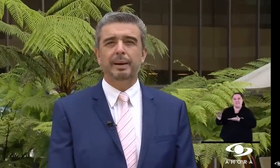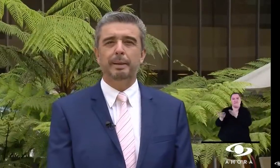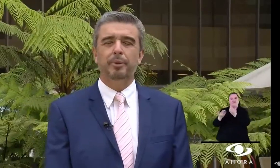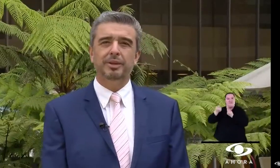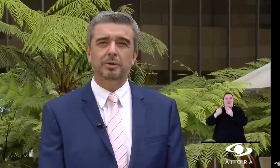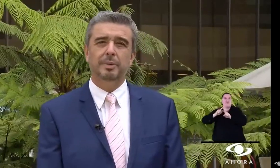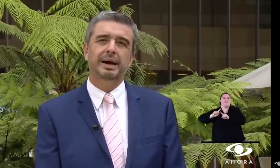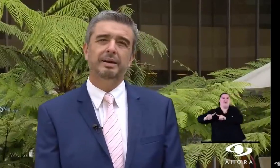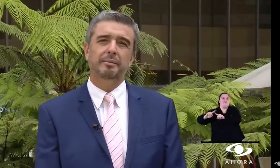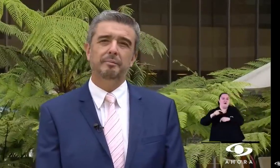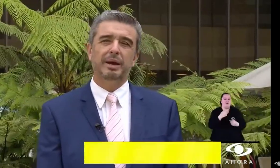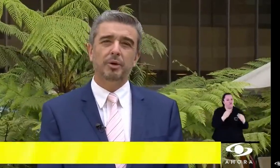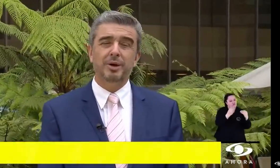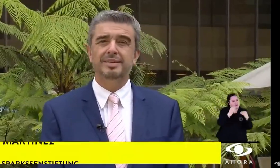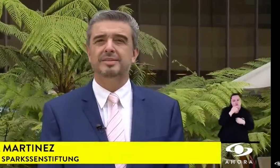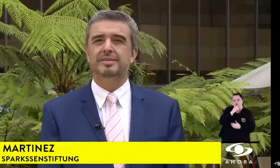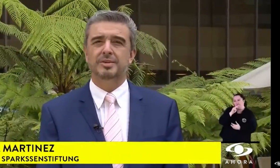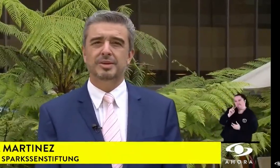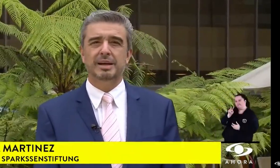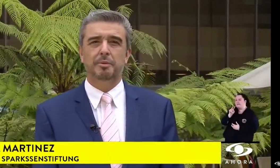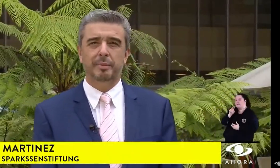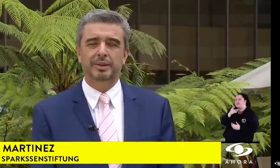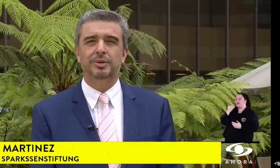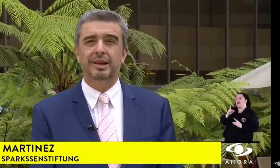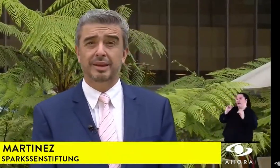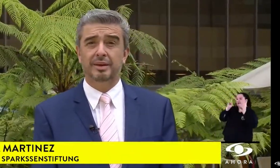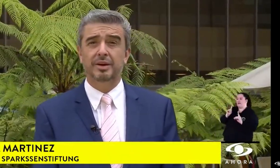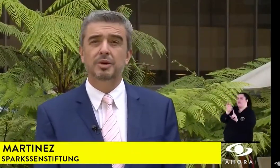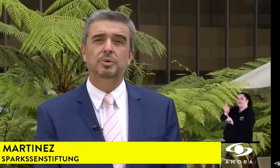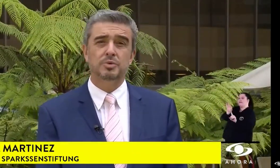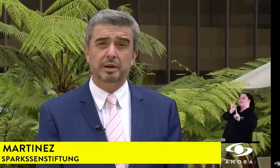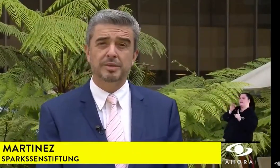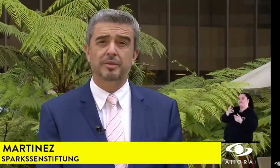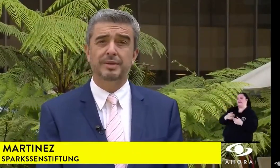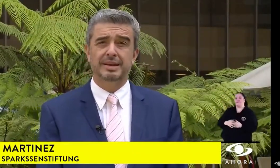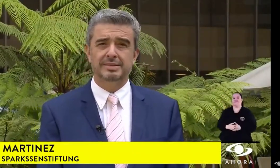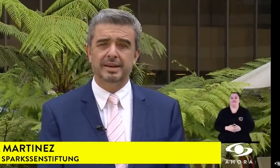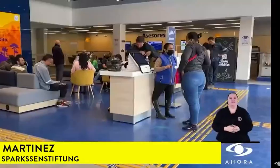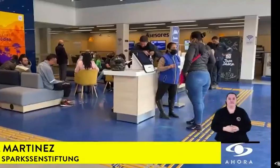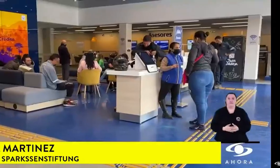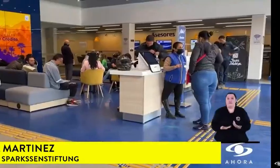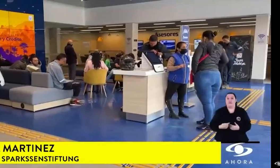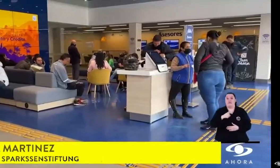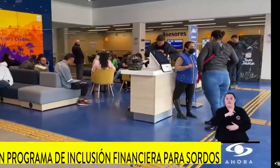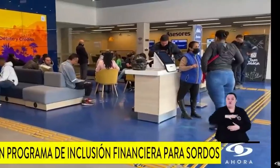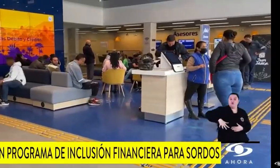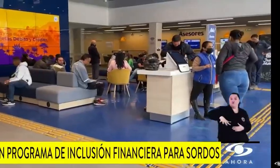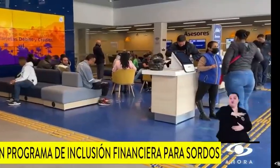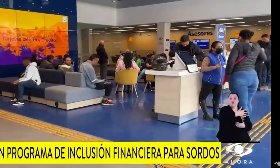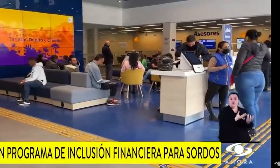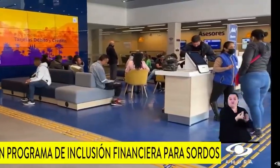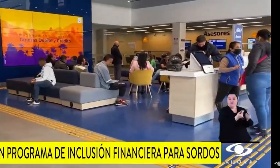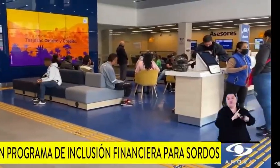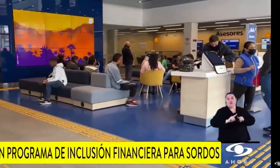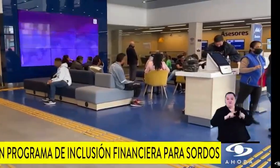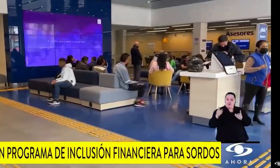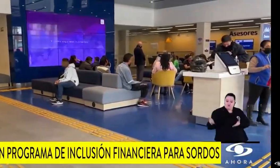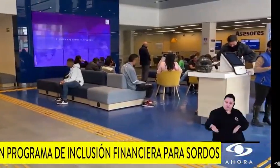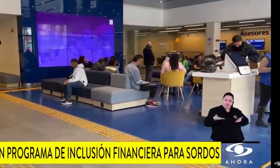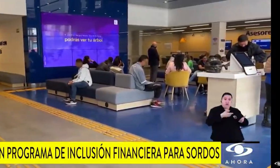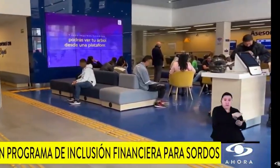para poder tomar mejores decisiones al momento de elegir un servicio financiero. Se busca beneficiar a todas las